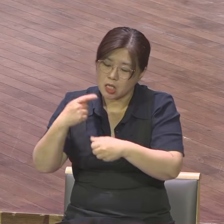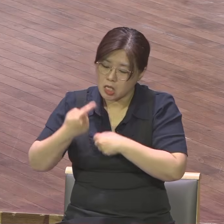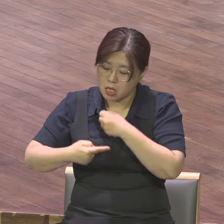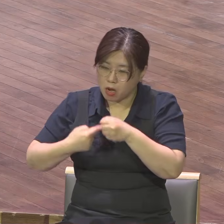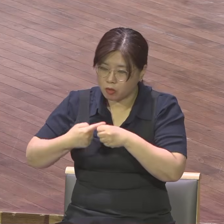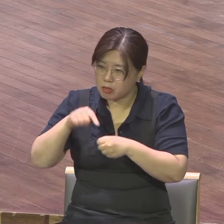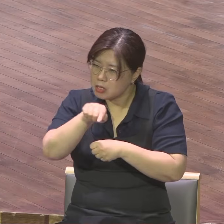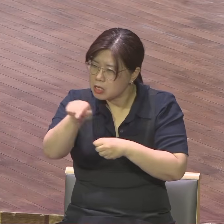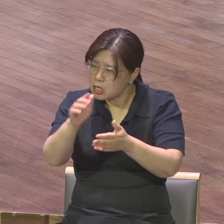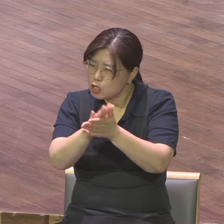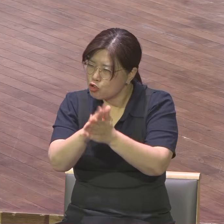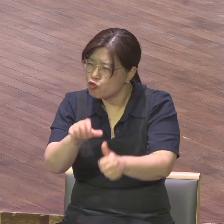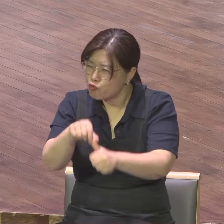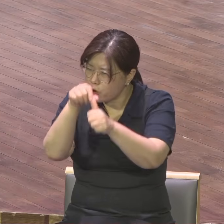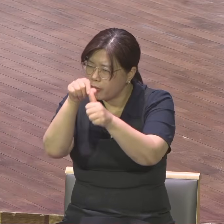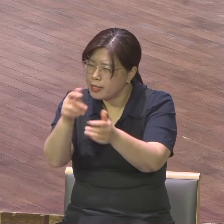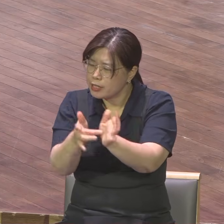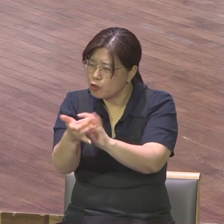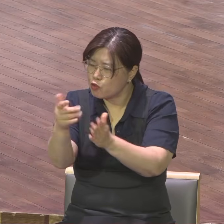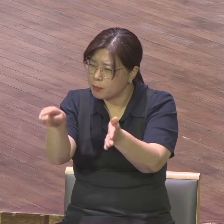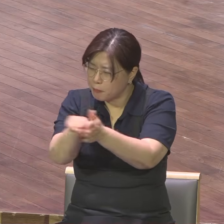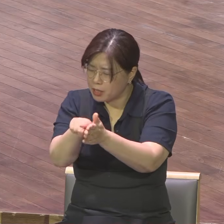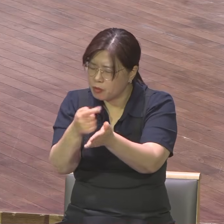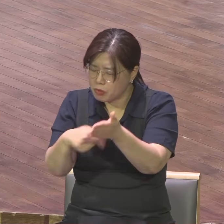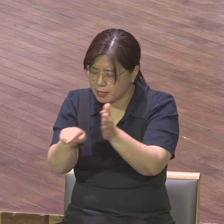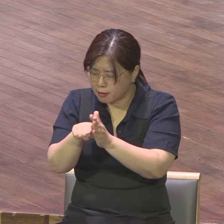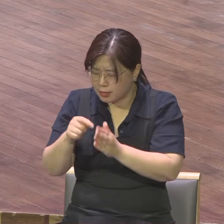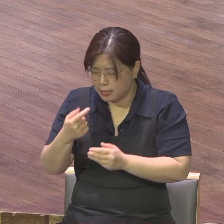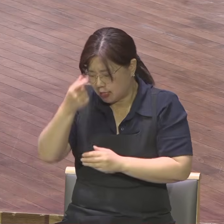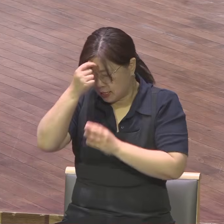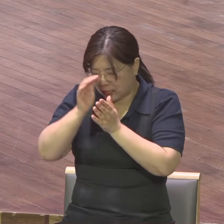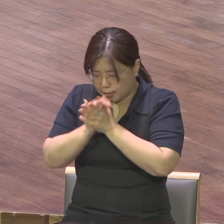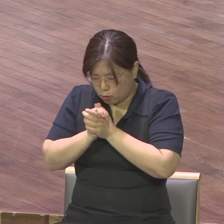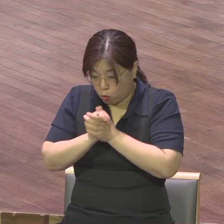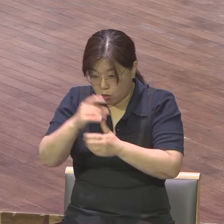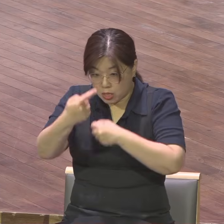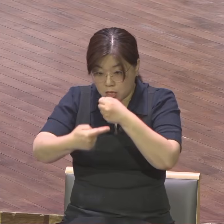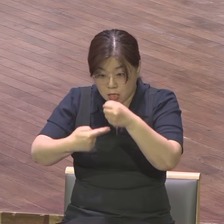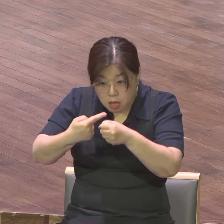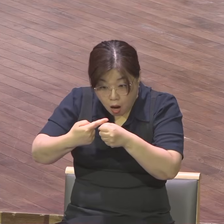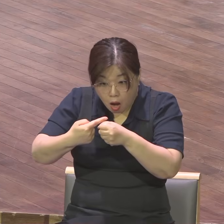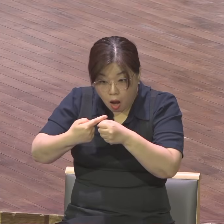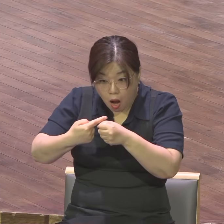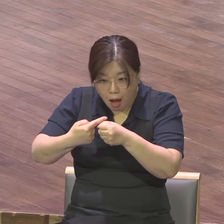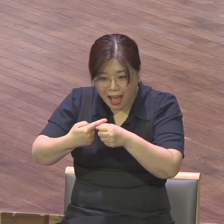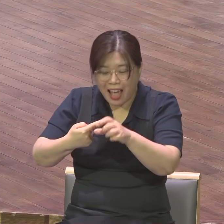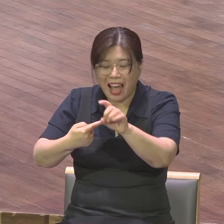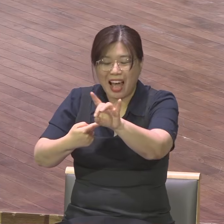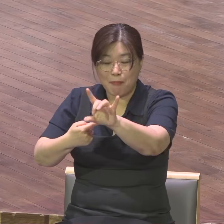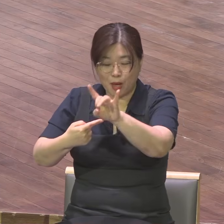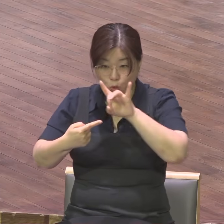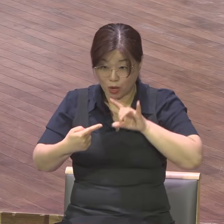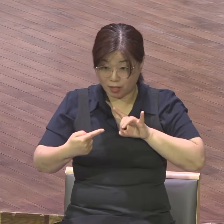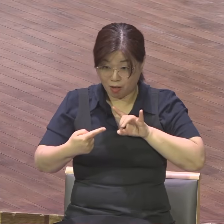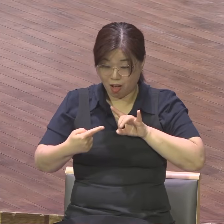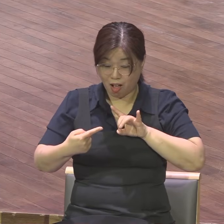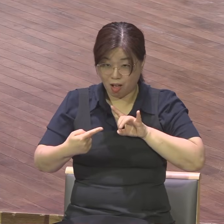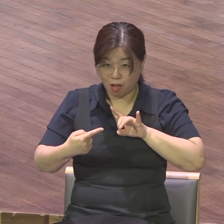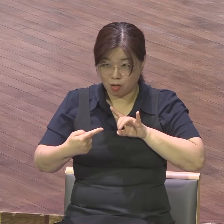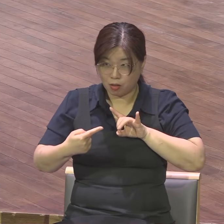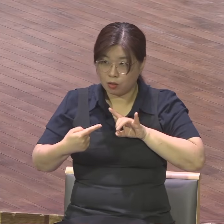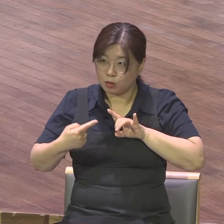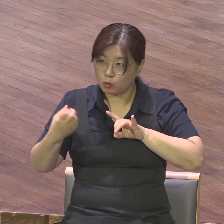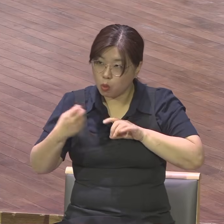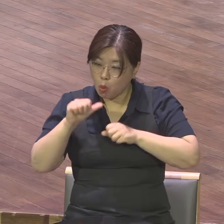반 만에 한 친구가 돌아왔고 5년 후에 한 명이 돌아왔어요.